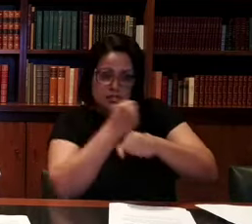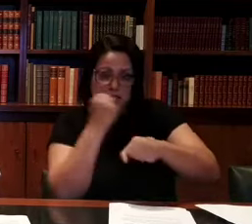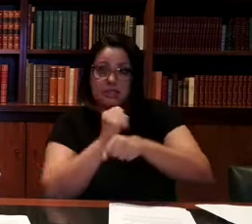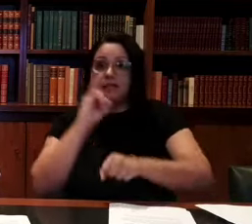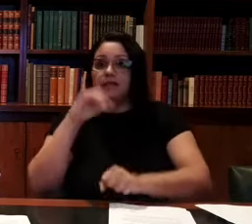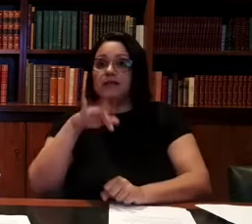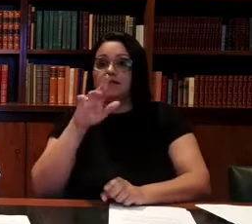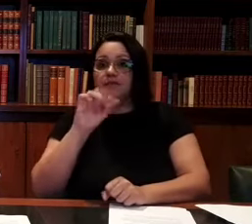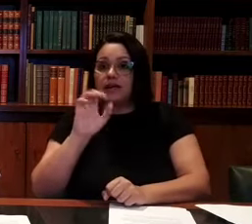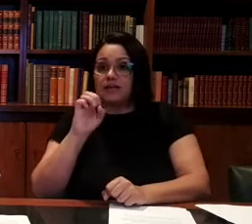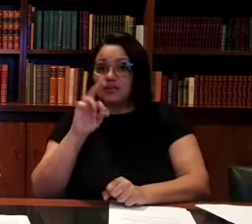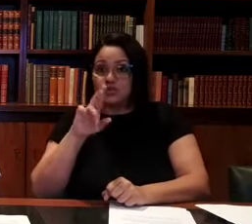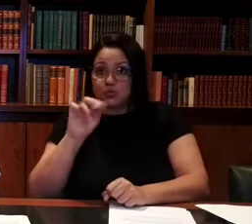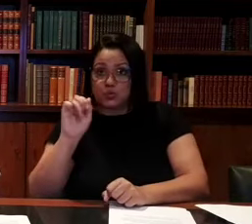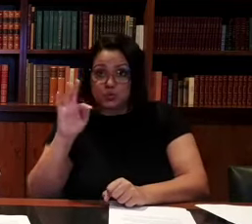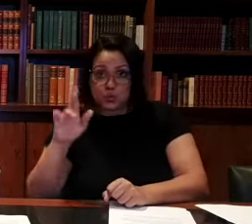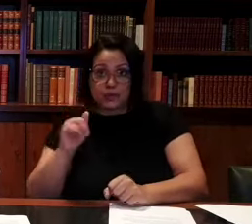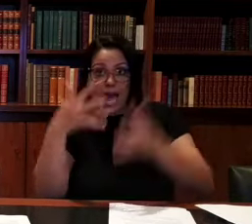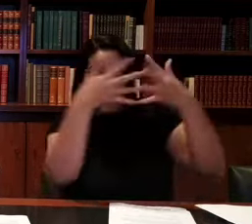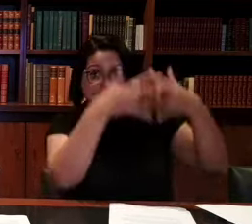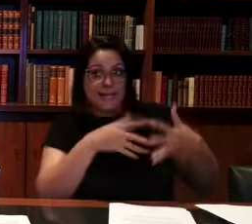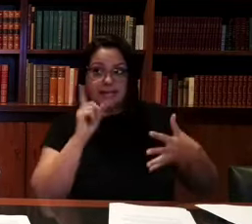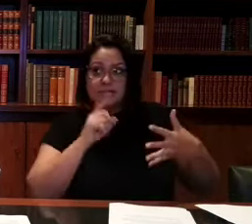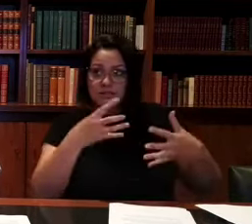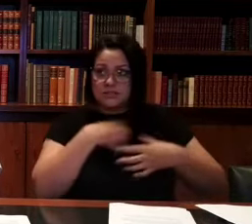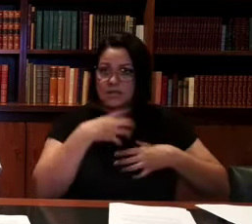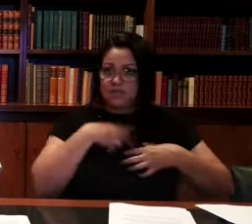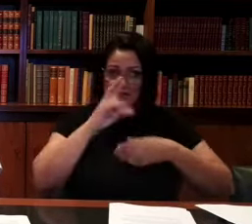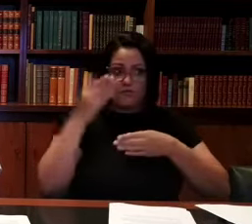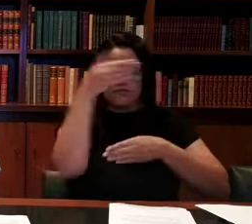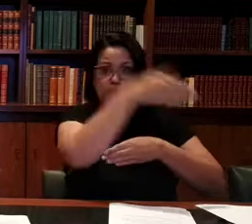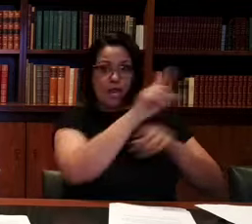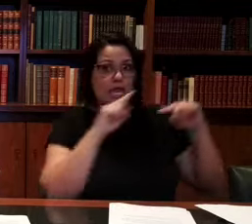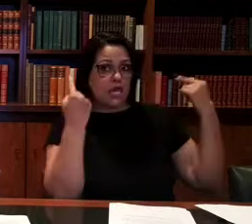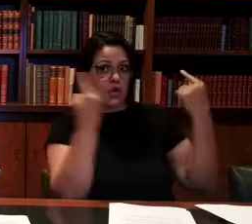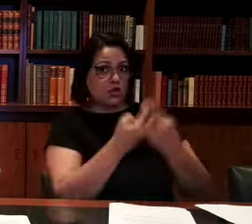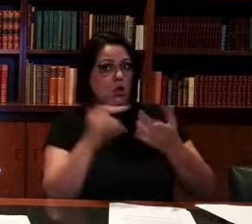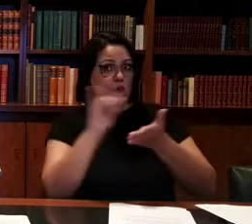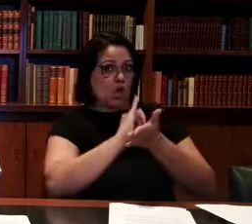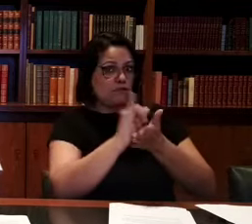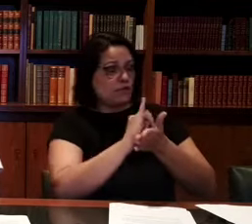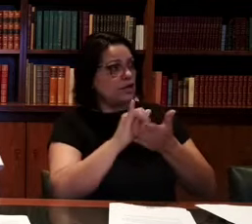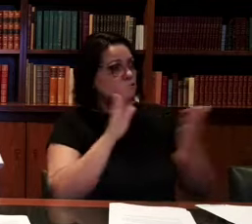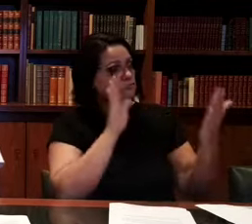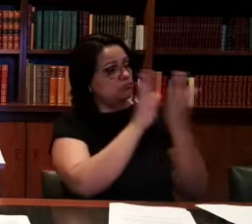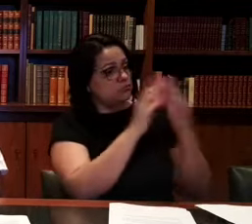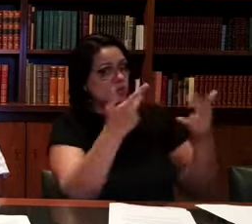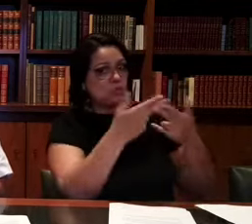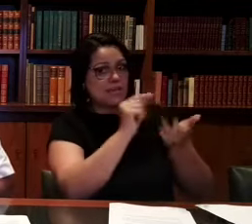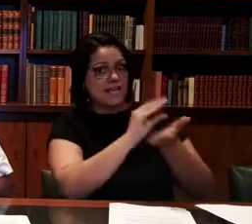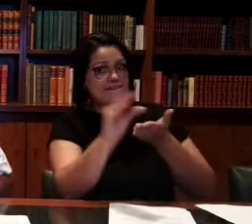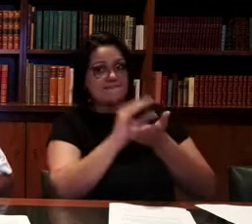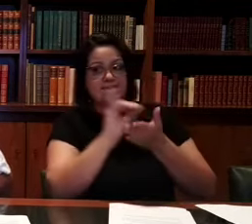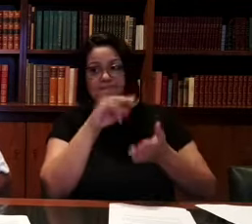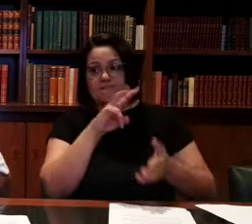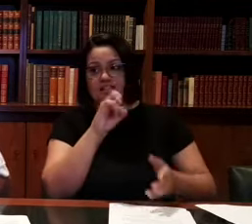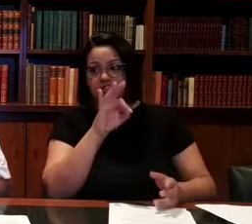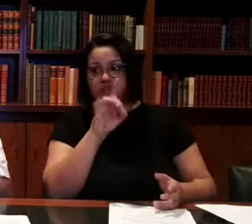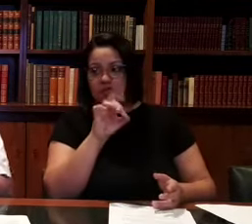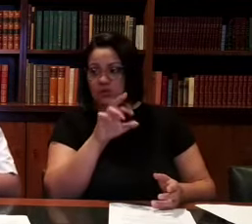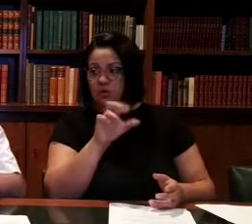com os americanos o senhor que esteve recentemente numa produtiva reunião em Nova York com investidores O